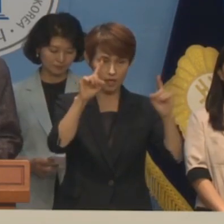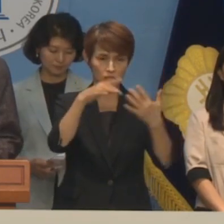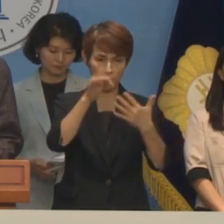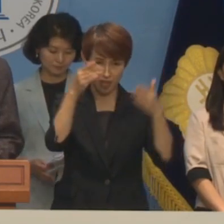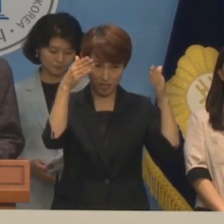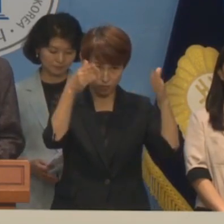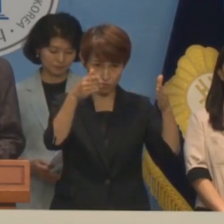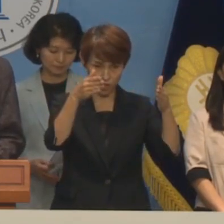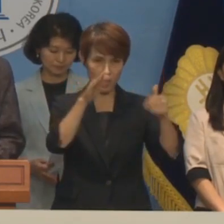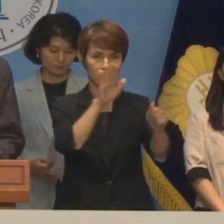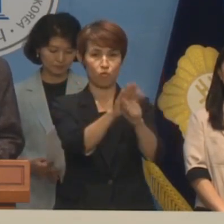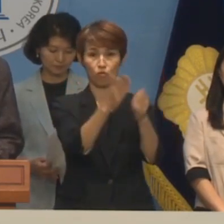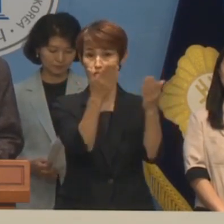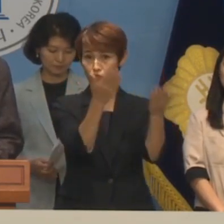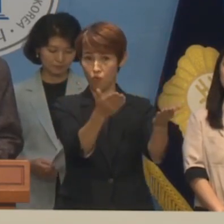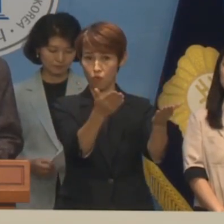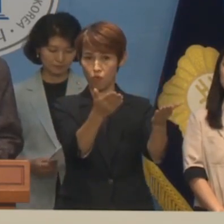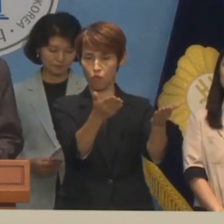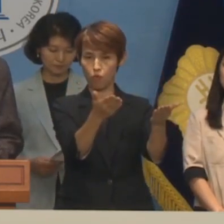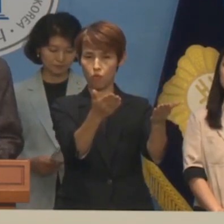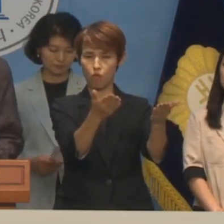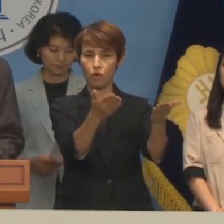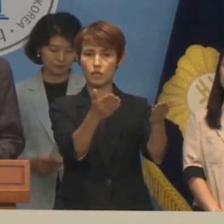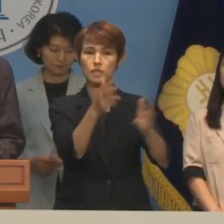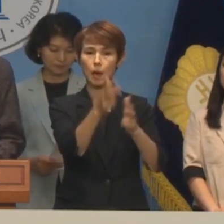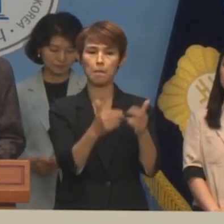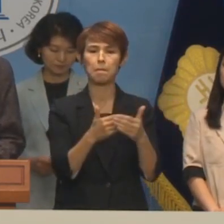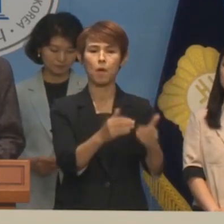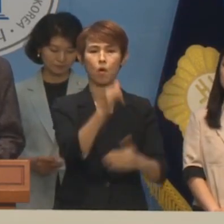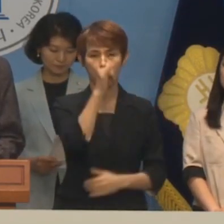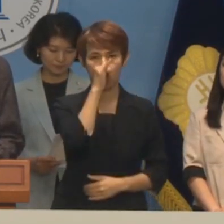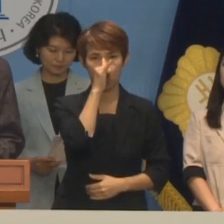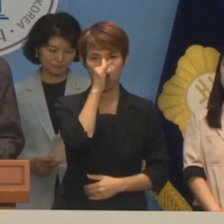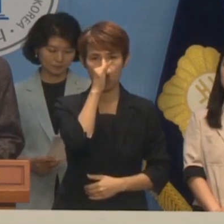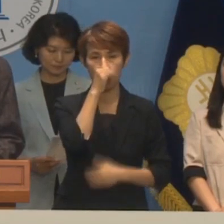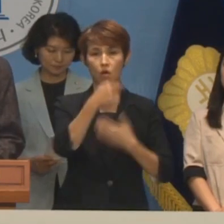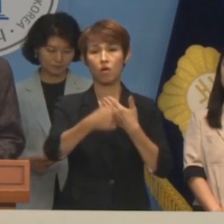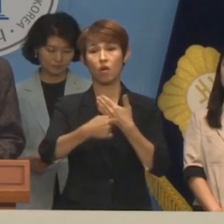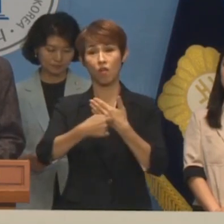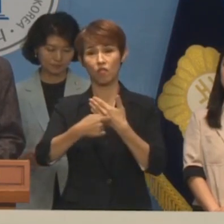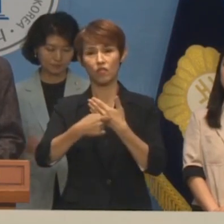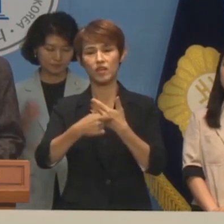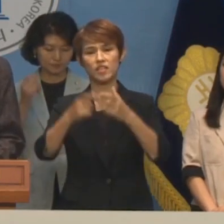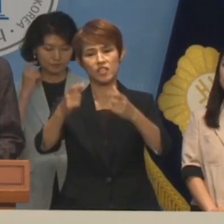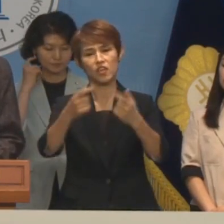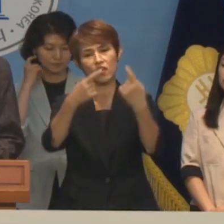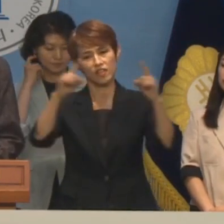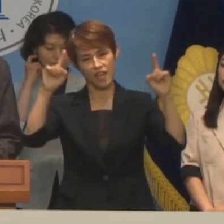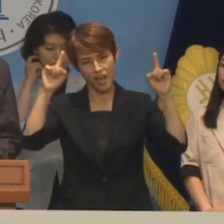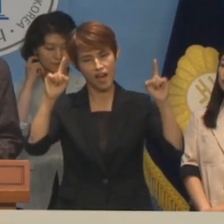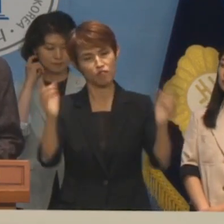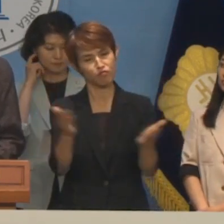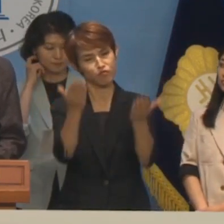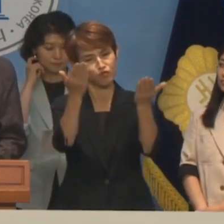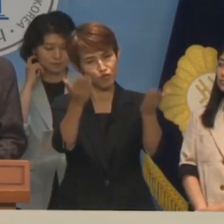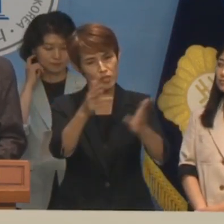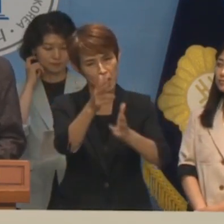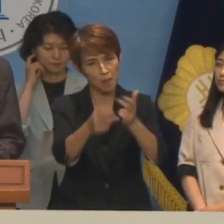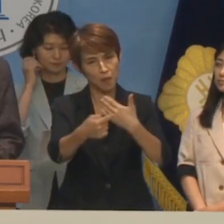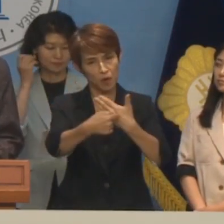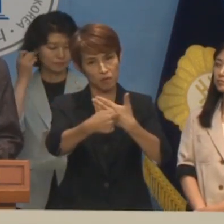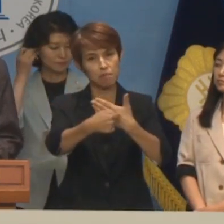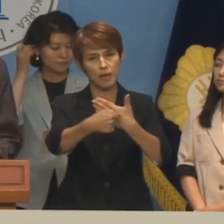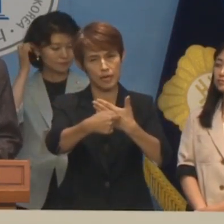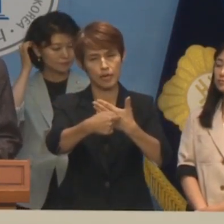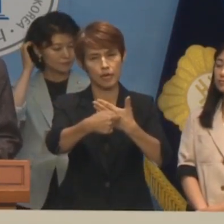통해 지원하는 글로컬 대학 30 사업을 시행함으로써 겉으로는 지역대학 생태계를 살리는 사업으로 포장하고